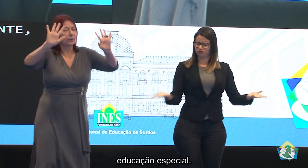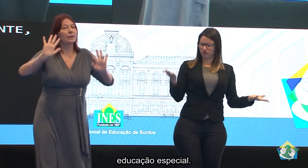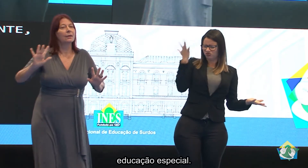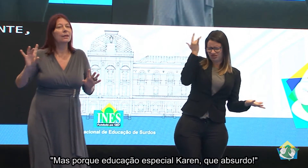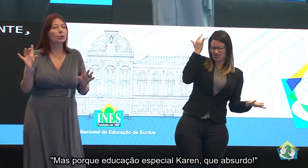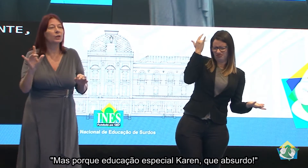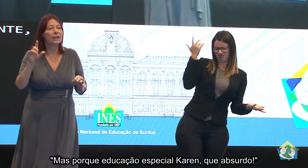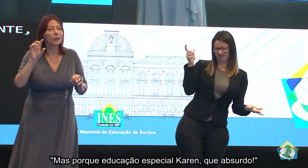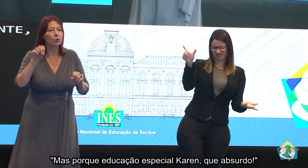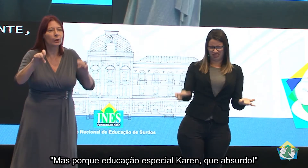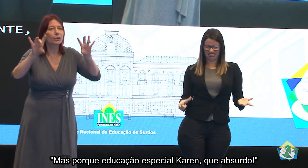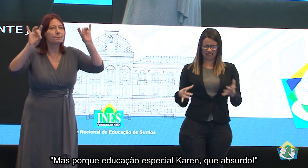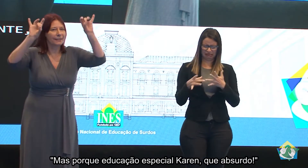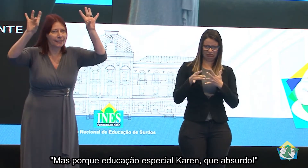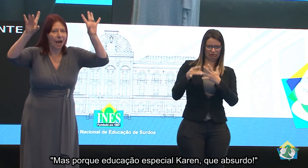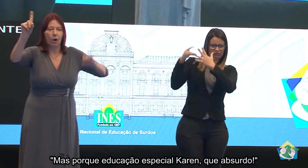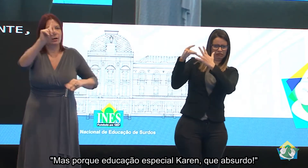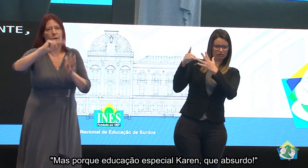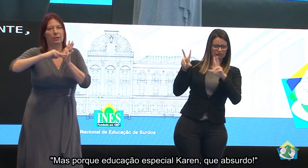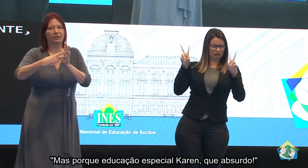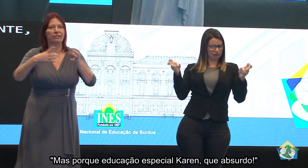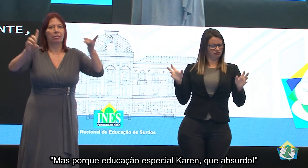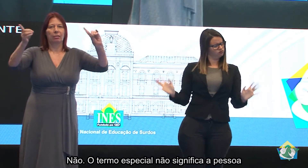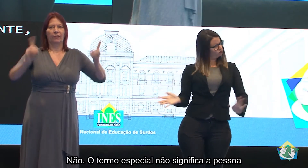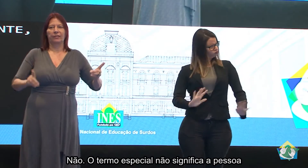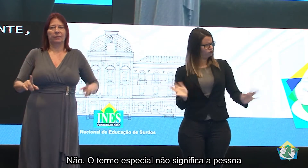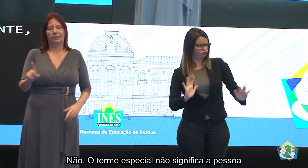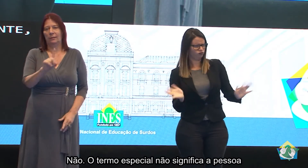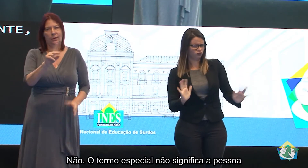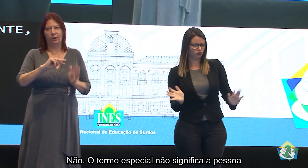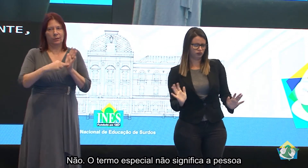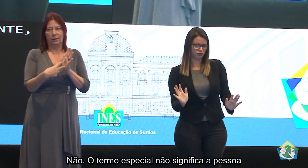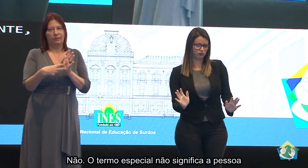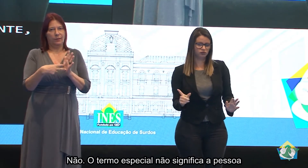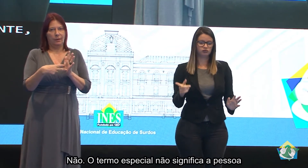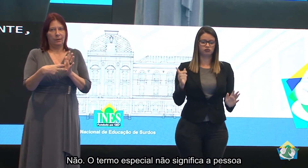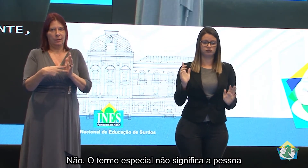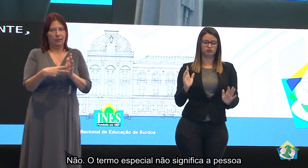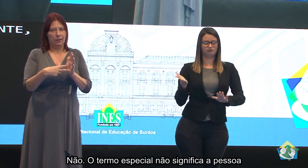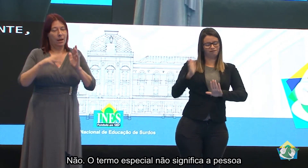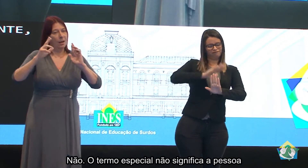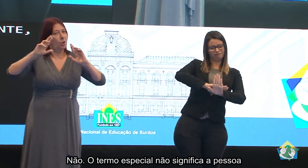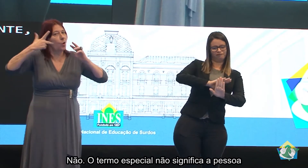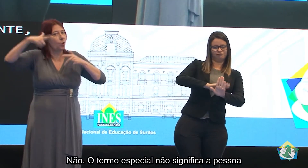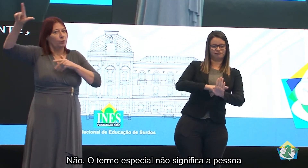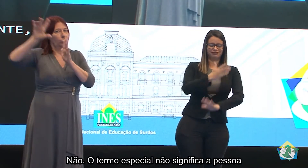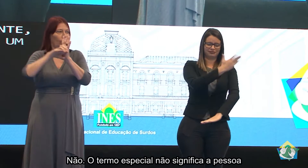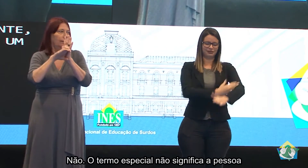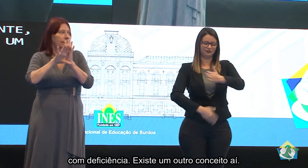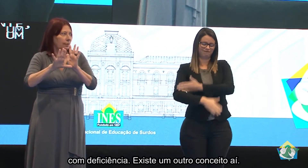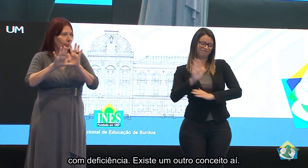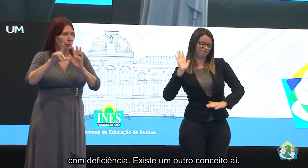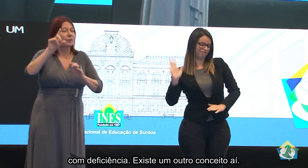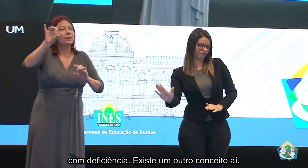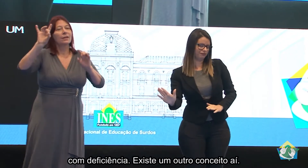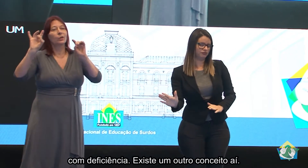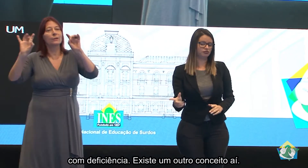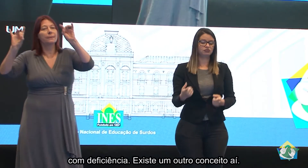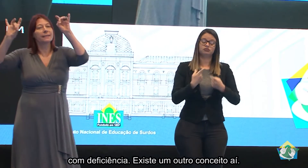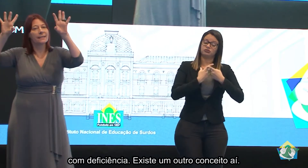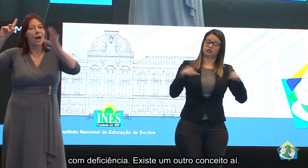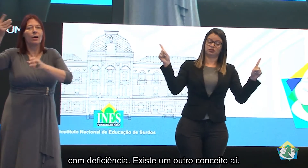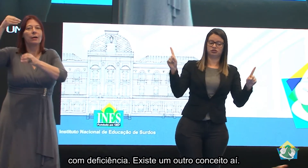educação especial. Mas por que educação especial, Karine? Que absurdo! Não, o termo especial não significa pessoa com